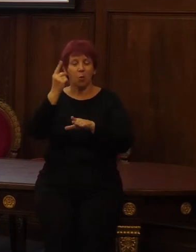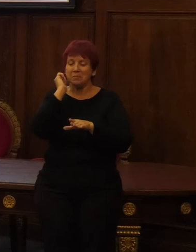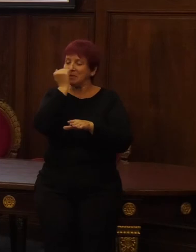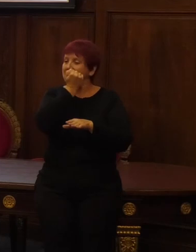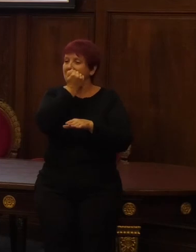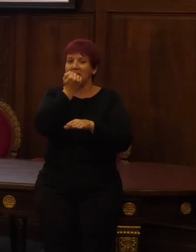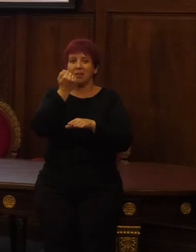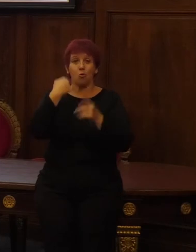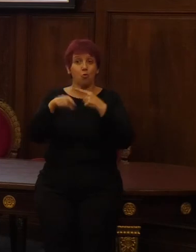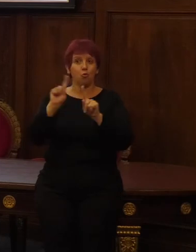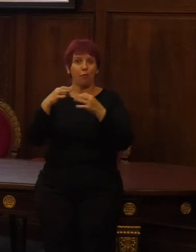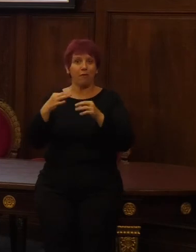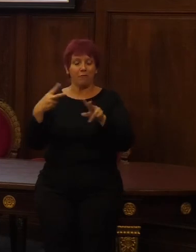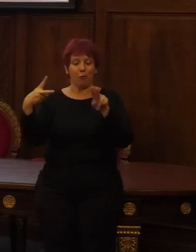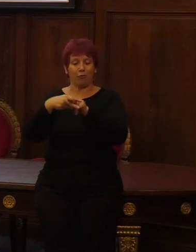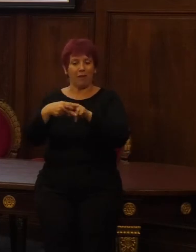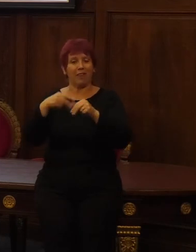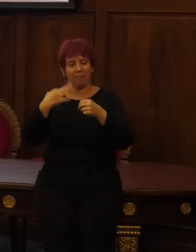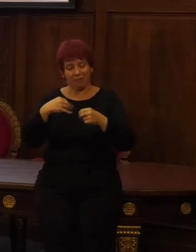Un secreto que no hay que contar.